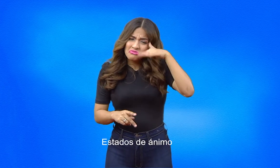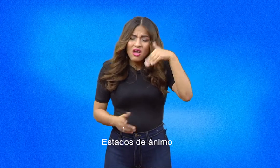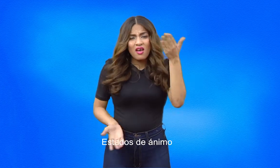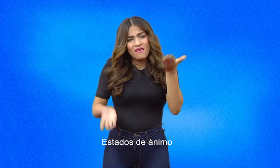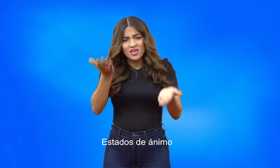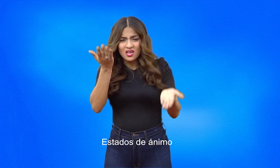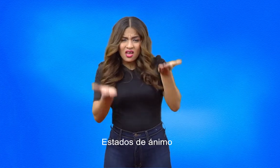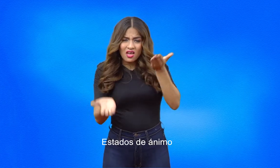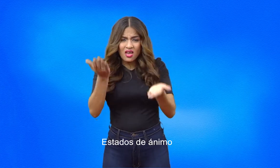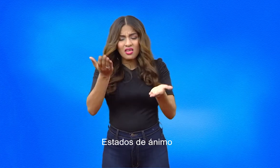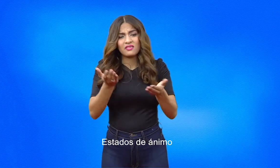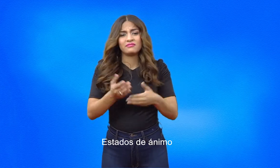Estados de ánimo.